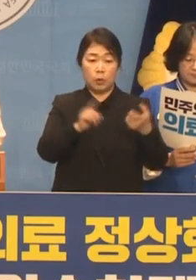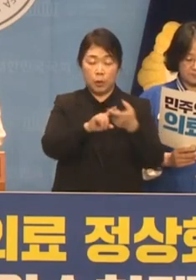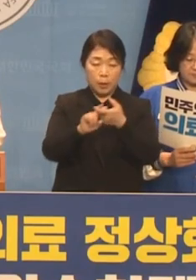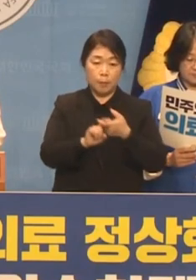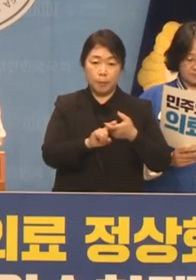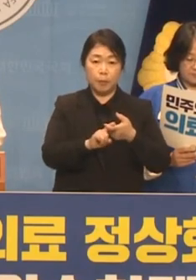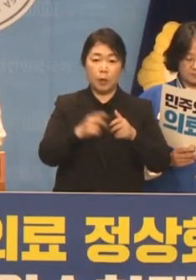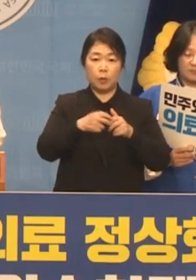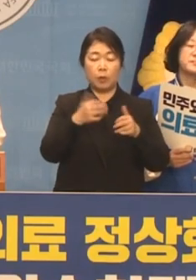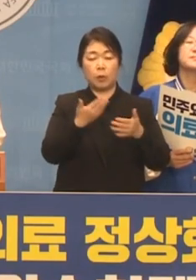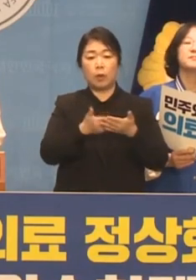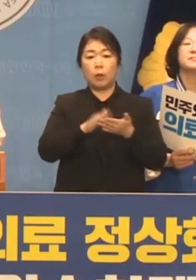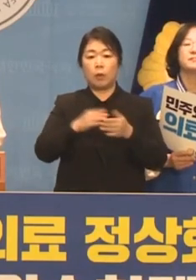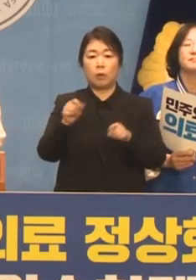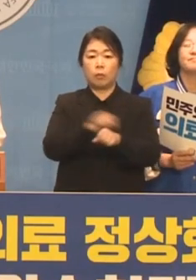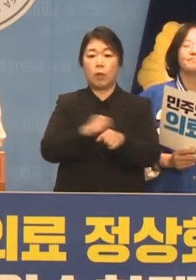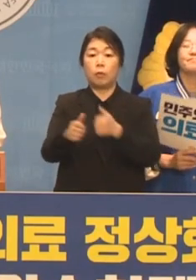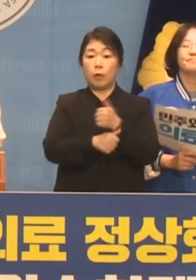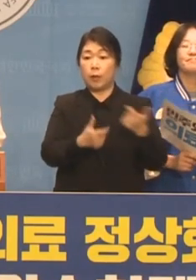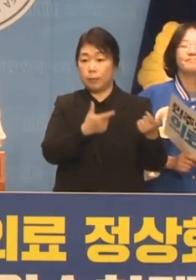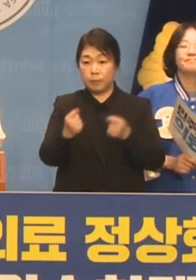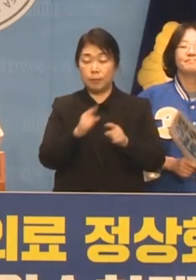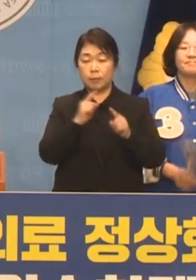연합 의료 개혁 특별위원회